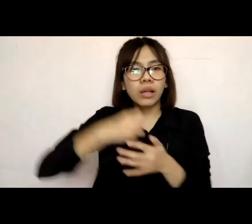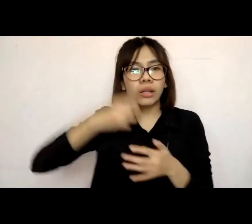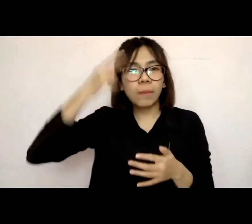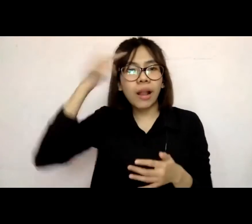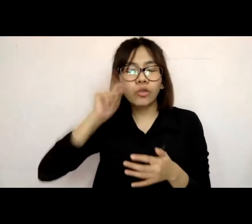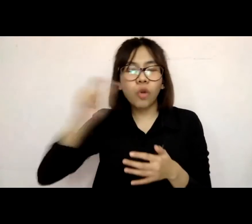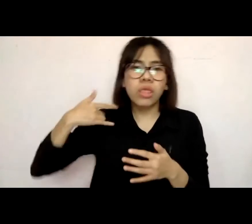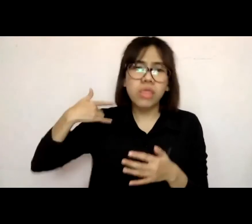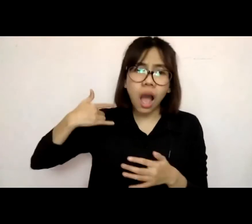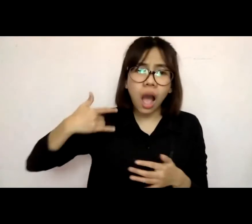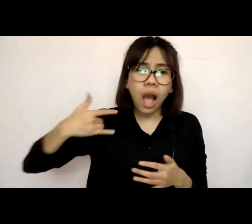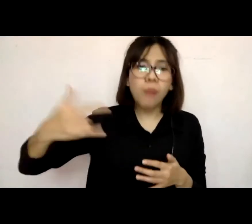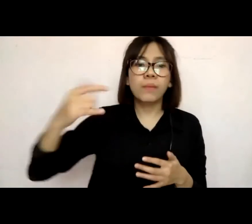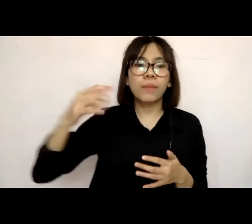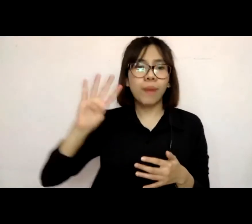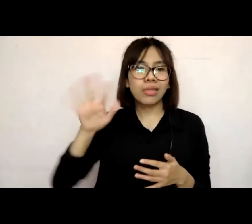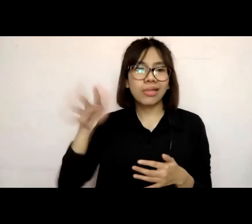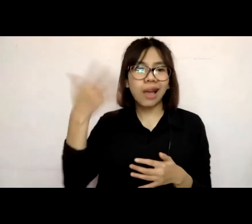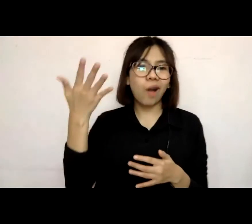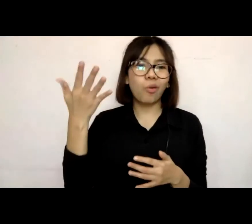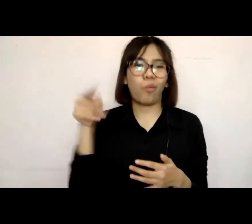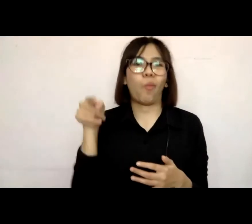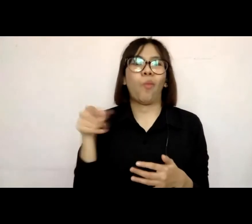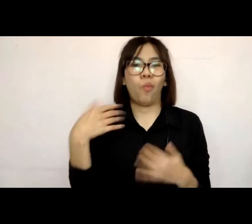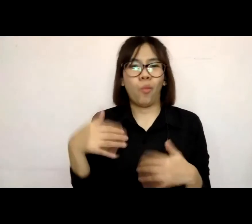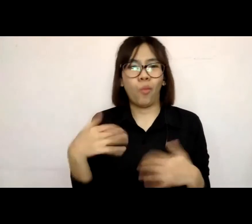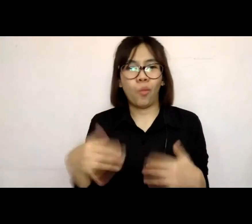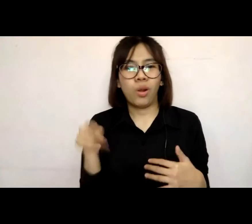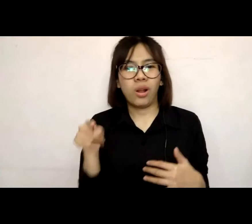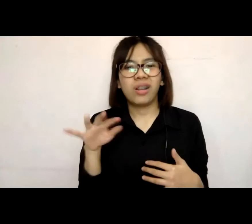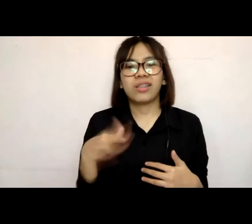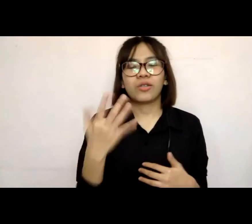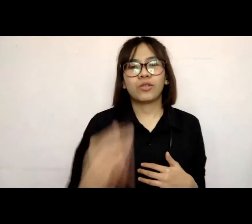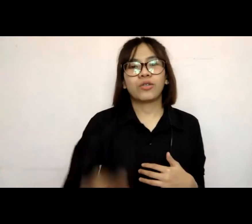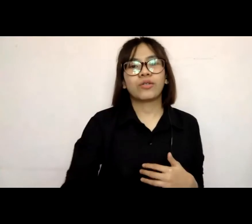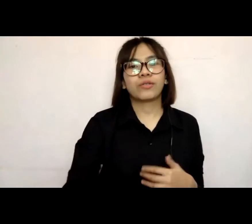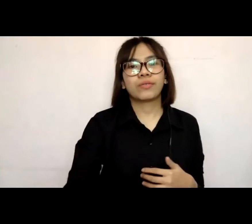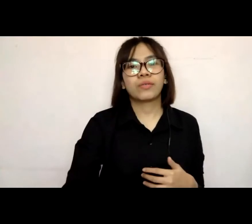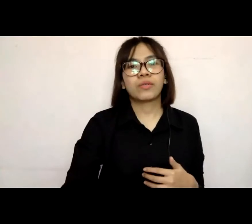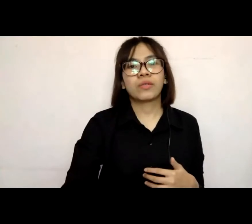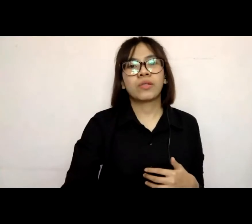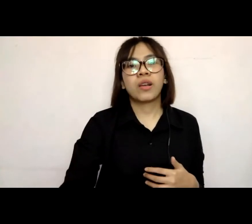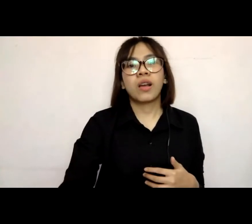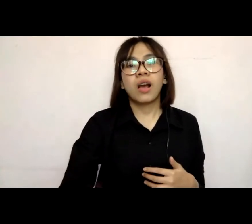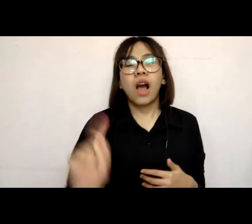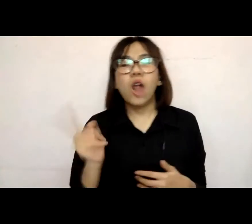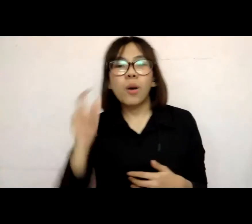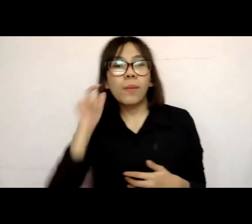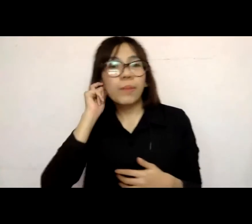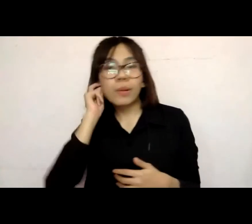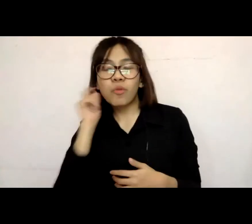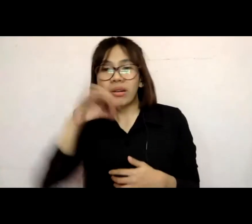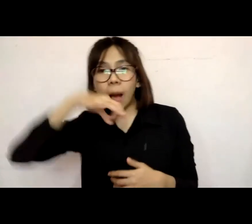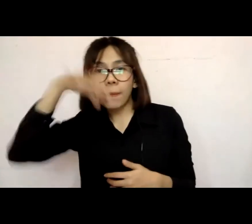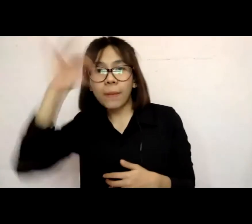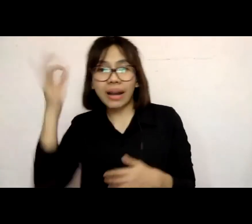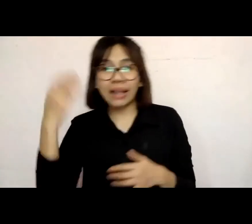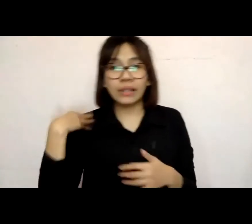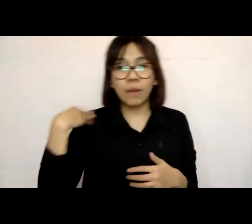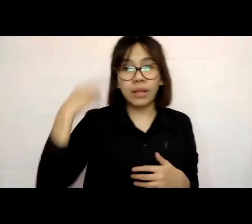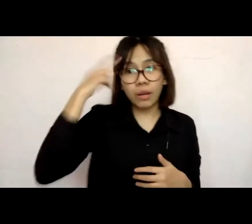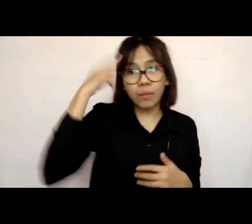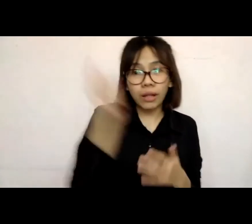belajar yang memenuhi kaidah kesetaraan dan keadilan gender, baik melalui proses perencanaan pembelajaran, interaksi belajar, dan pengelolaan kelas.